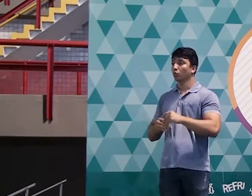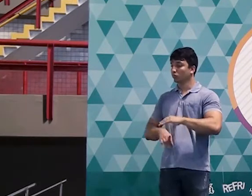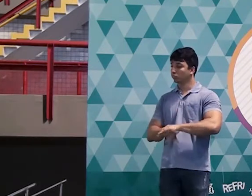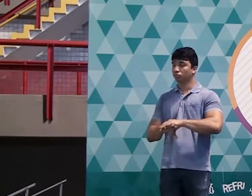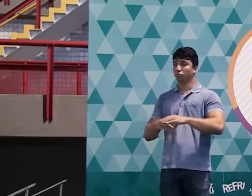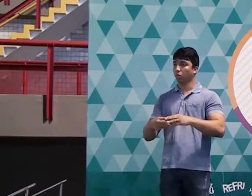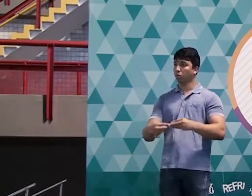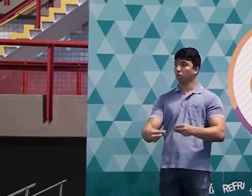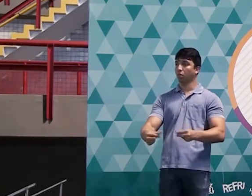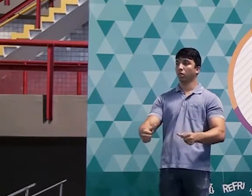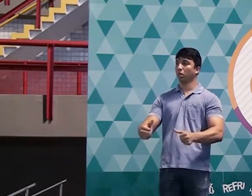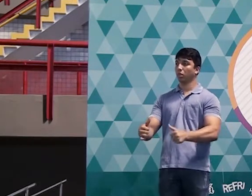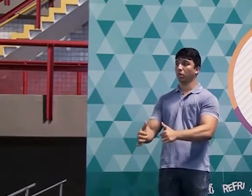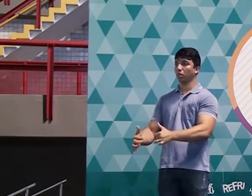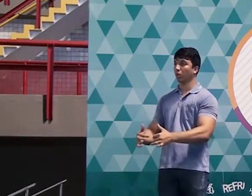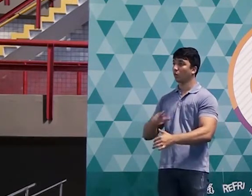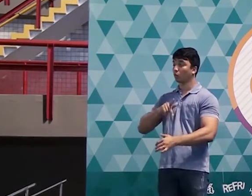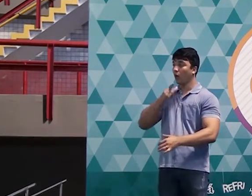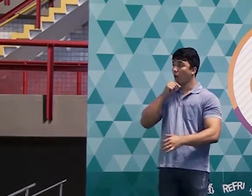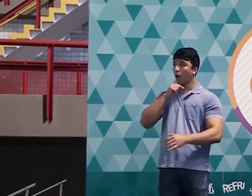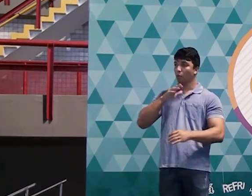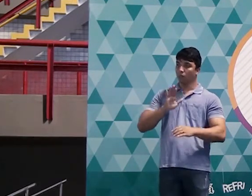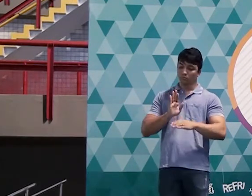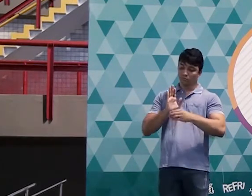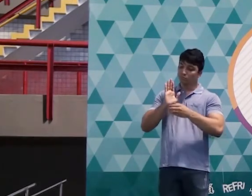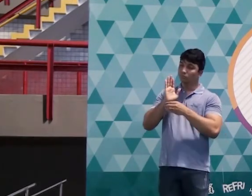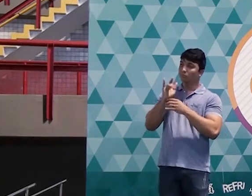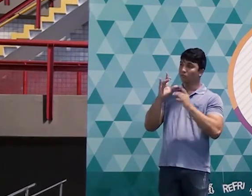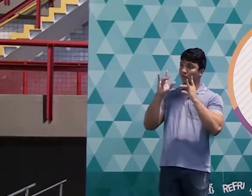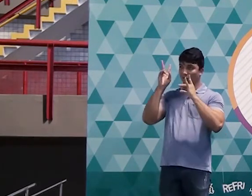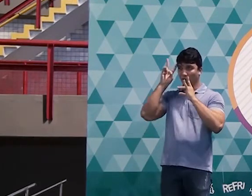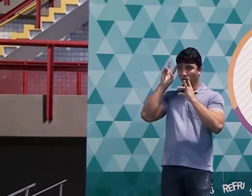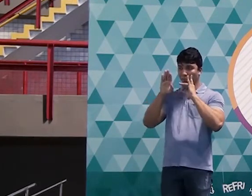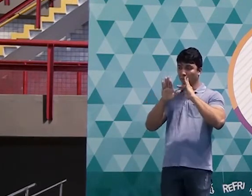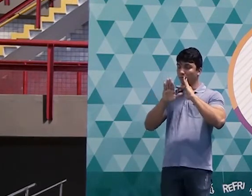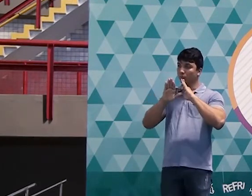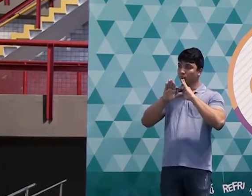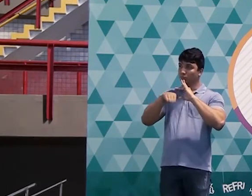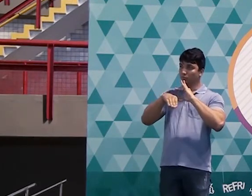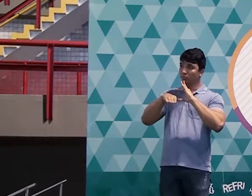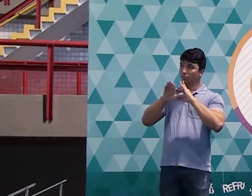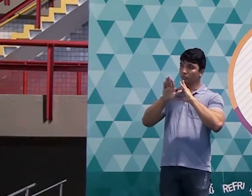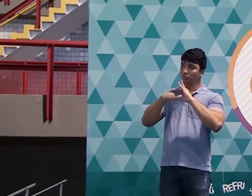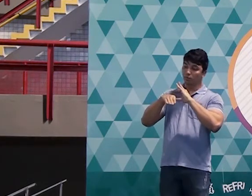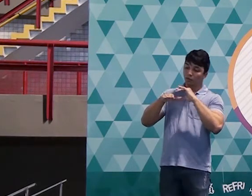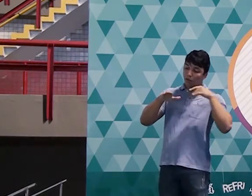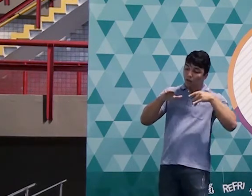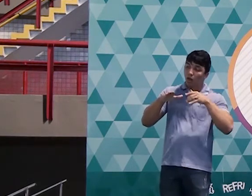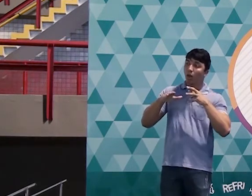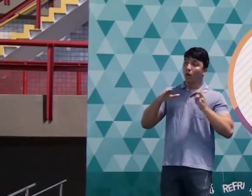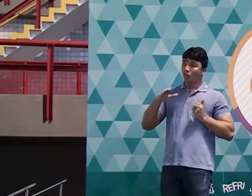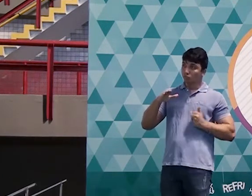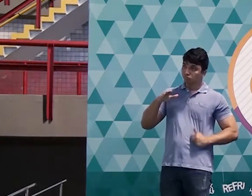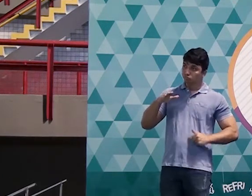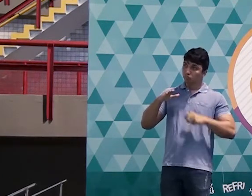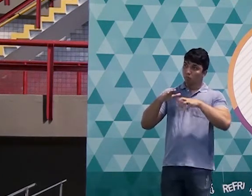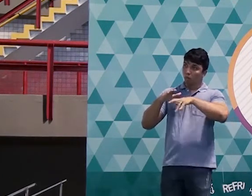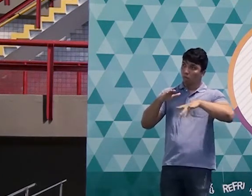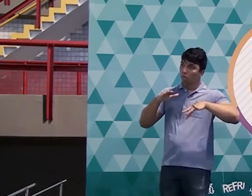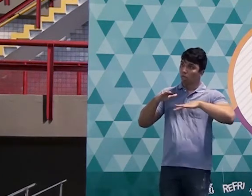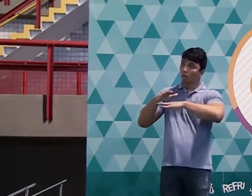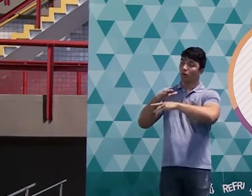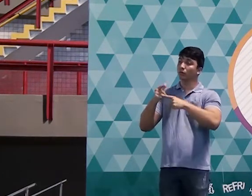a nobreza produz. Ela mora dentro do castelo, não tem esgoto. Tudo que é produzido pelo final